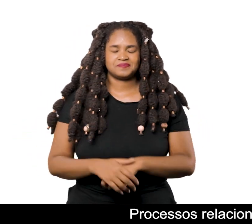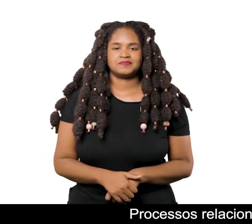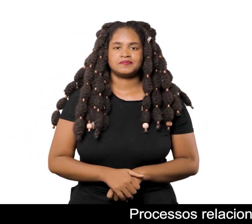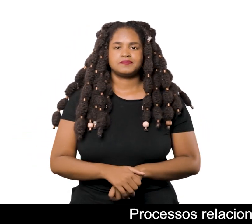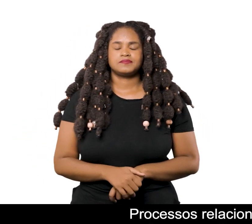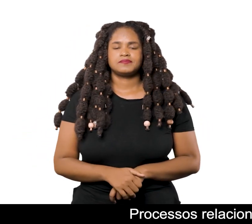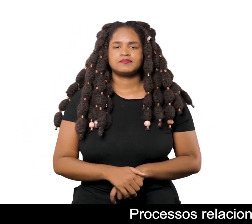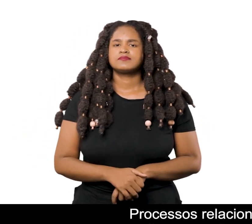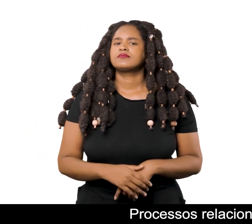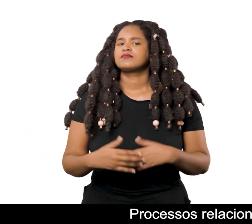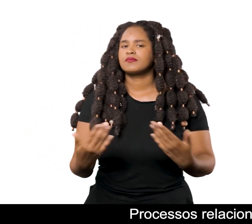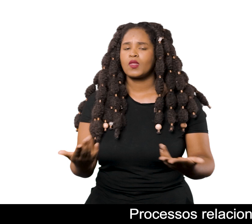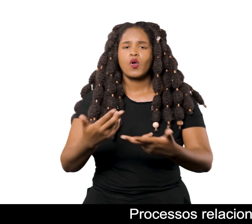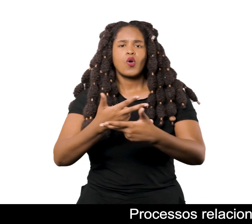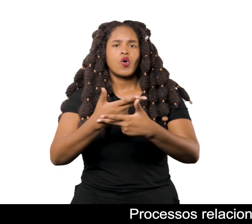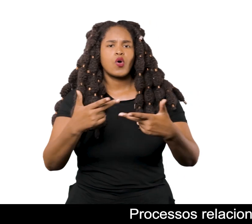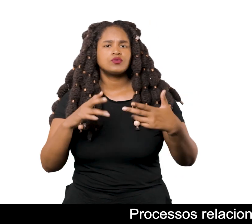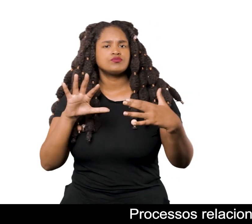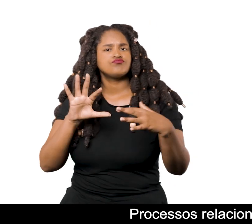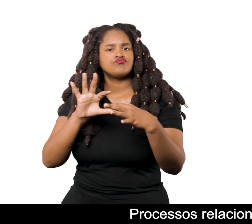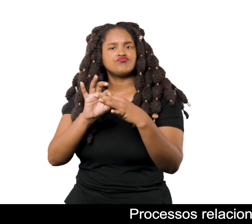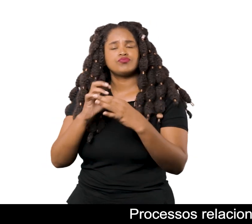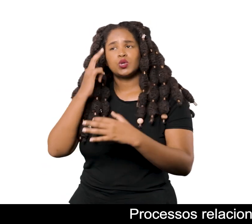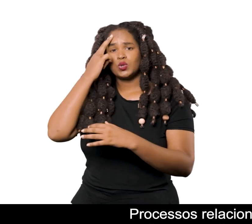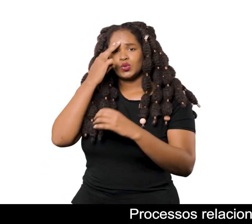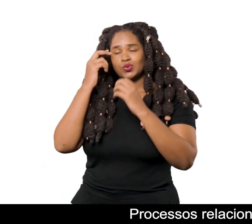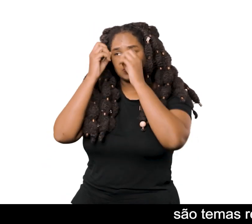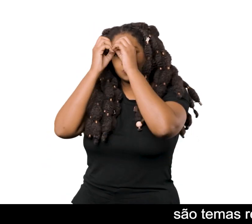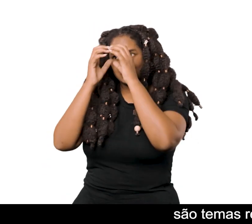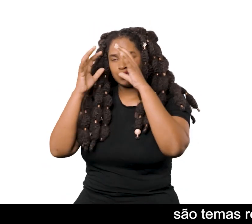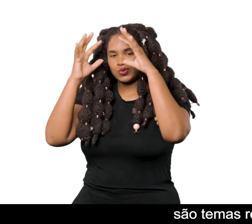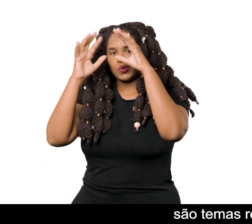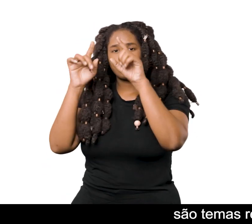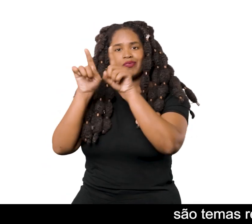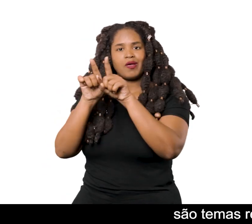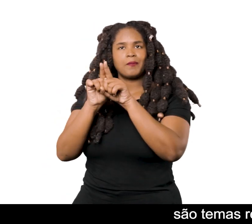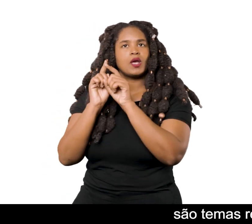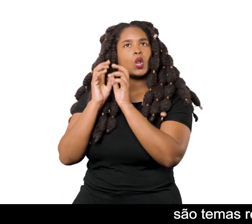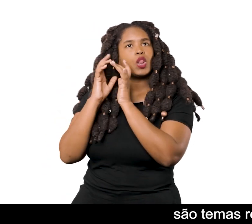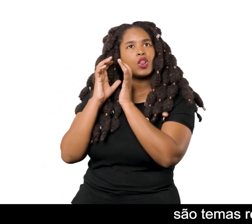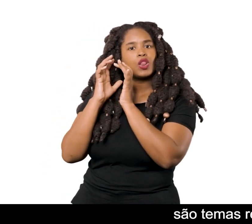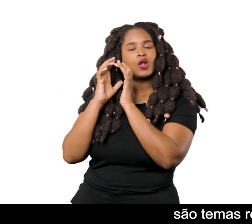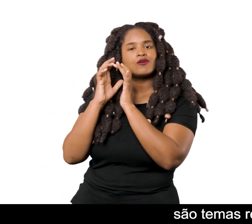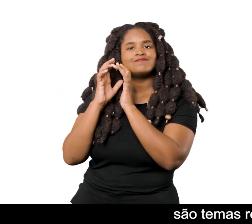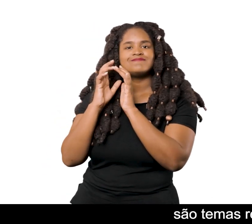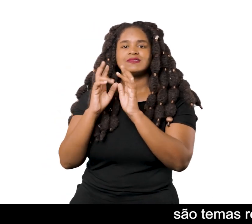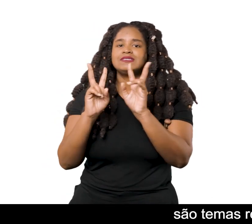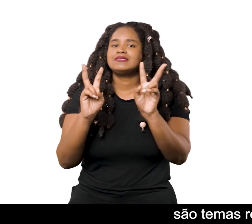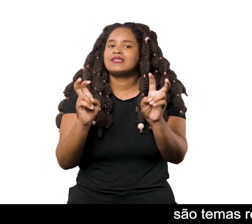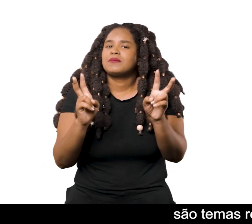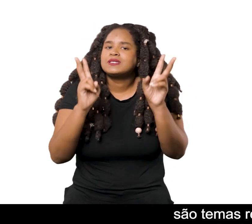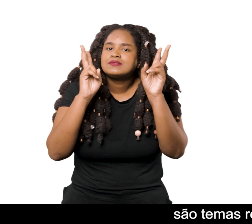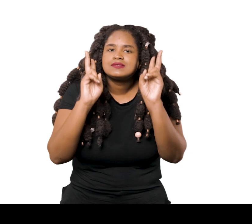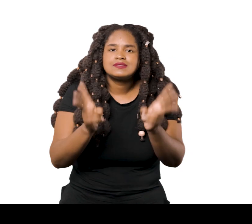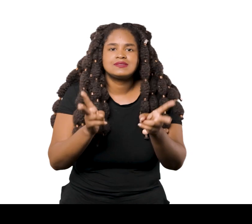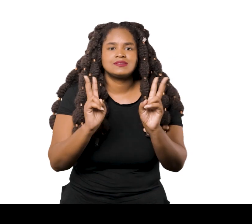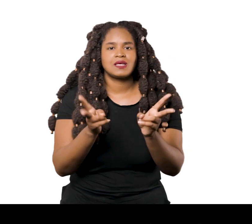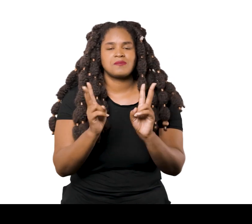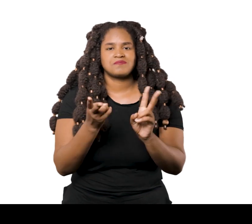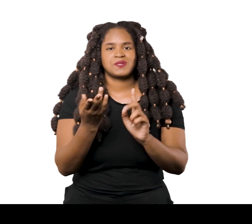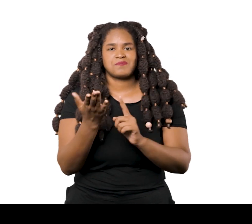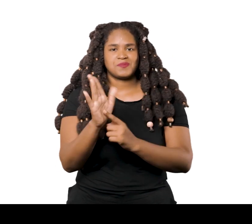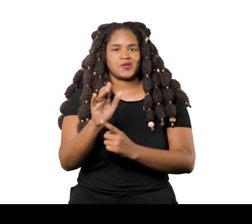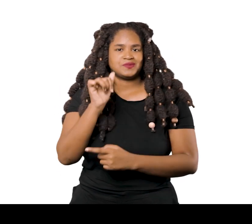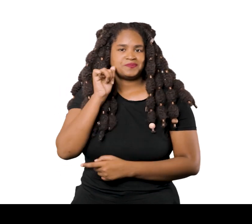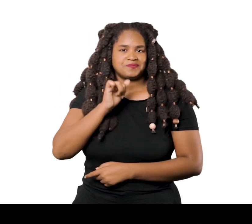Processos relacionados aos sonhos e às nossas funções neurológicas são temas recorrentes na produção da artista,